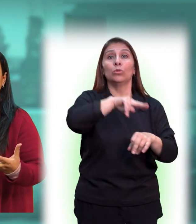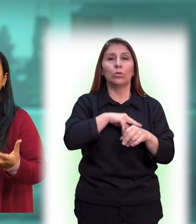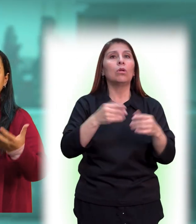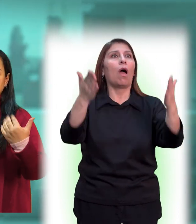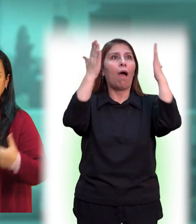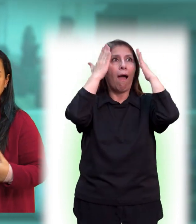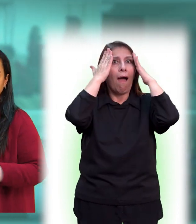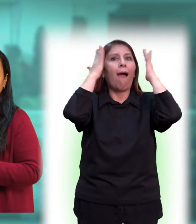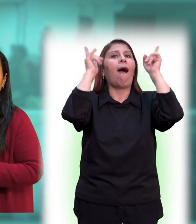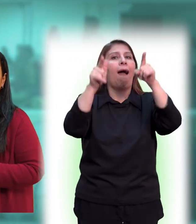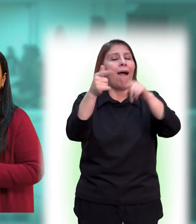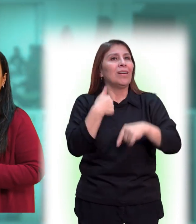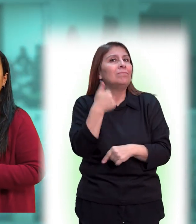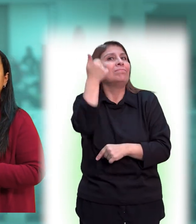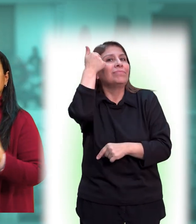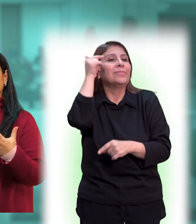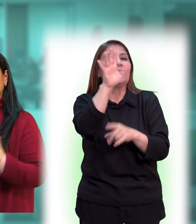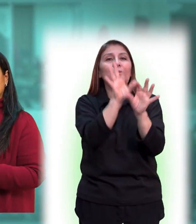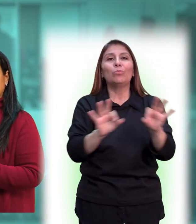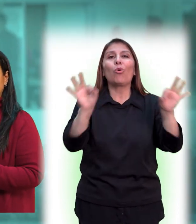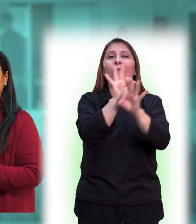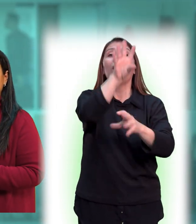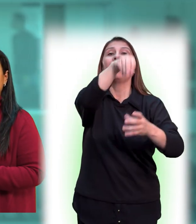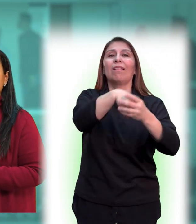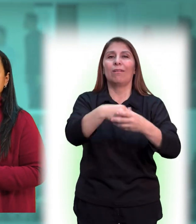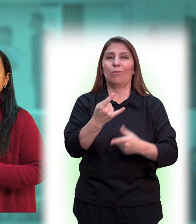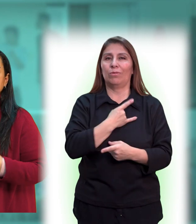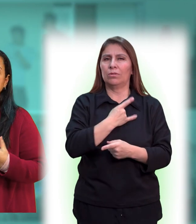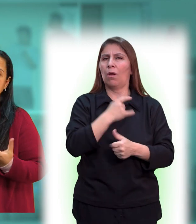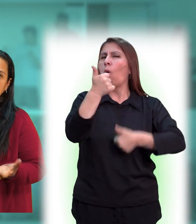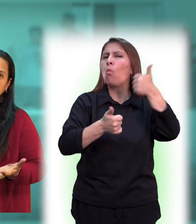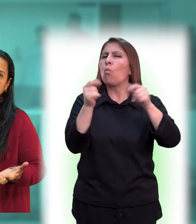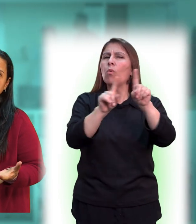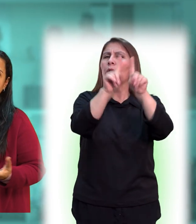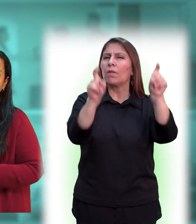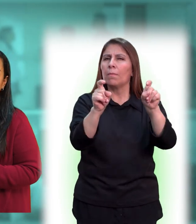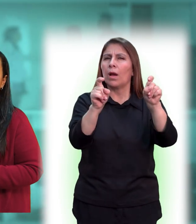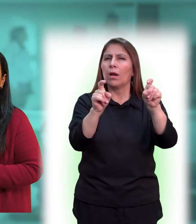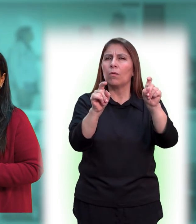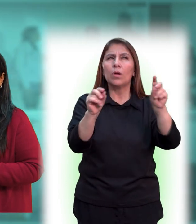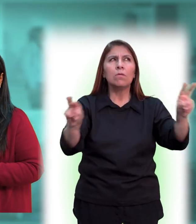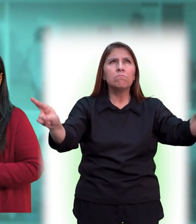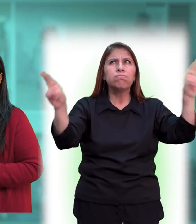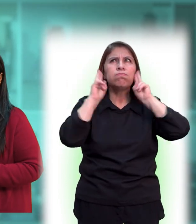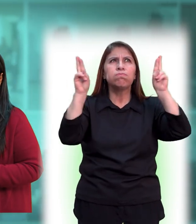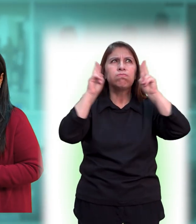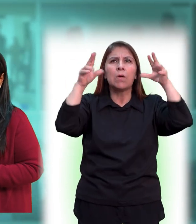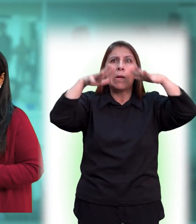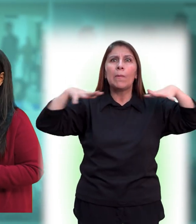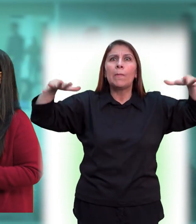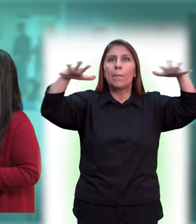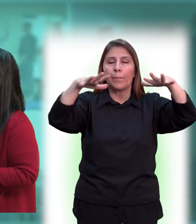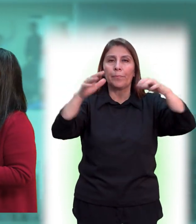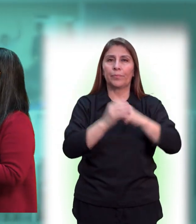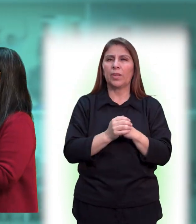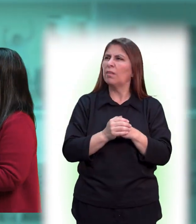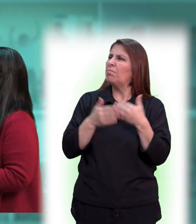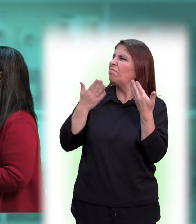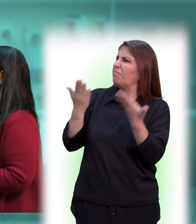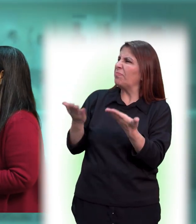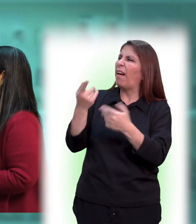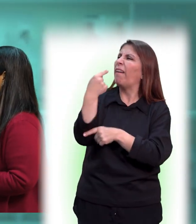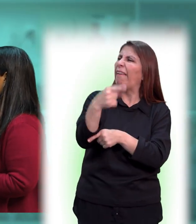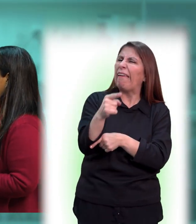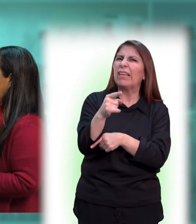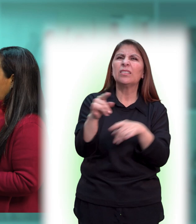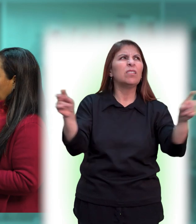en cuenta, particularmente para nuestra universidad, y es el tema de contaminación auditiva. Edith,